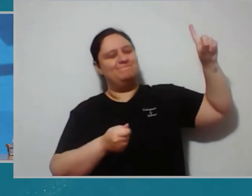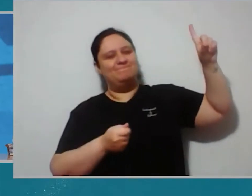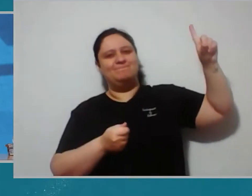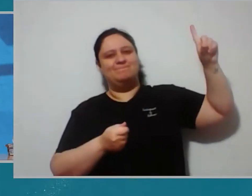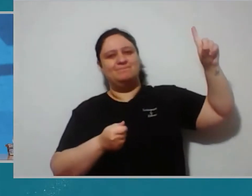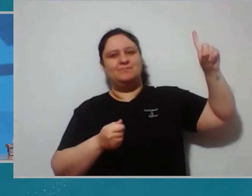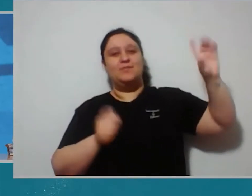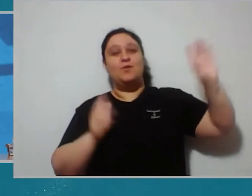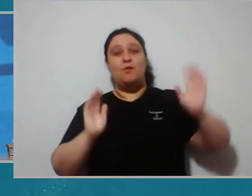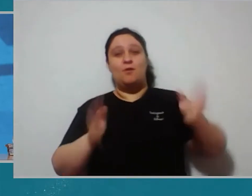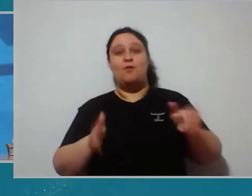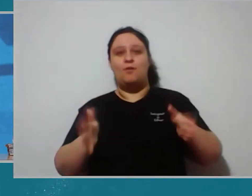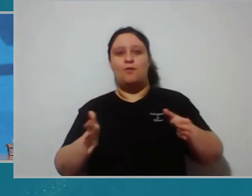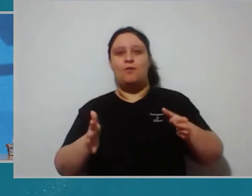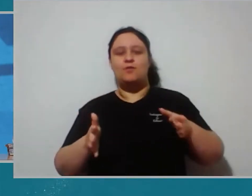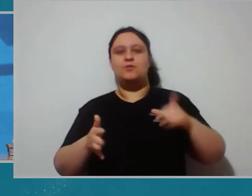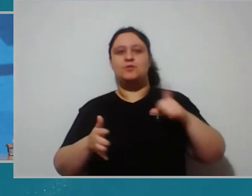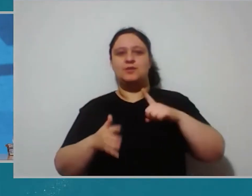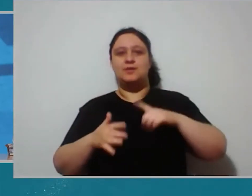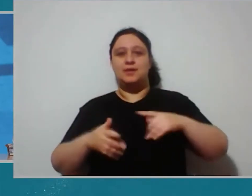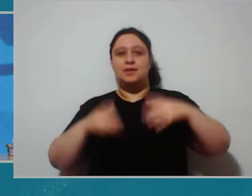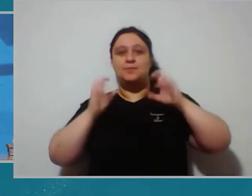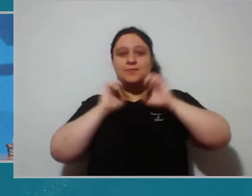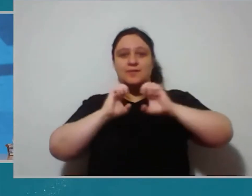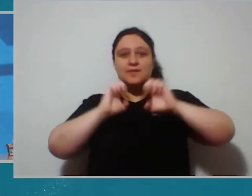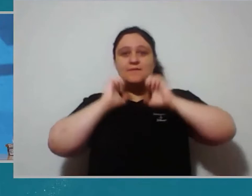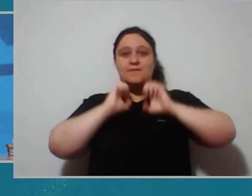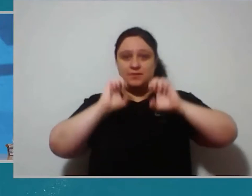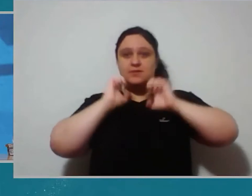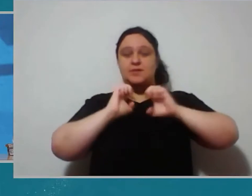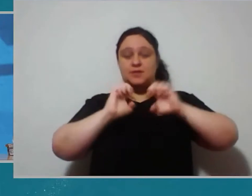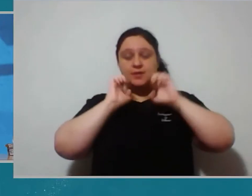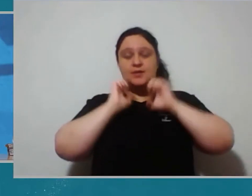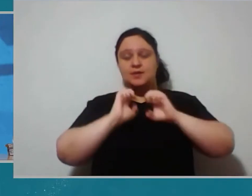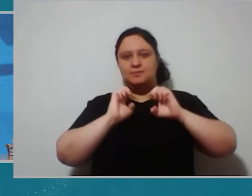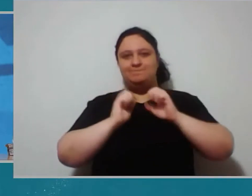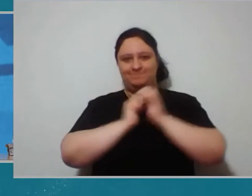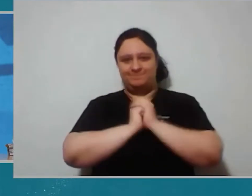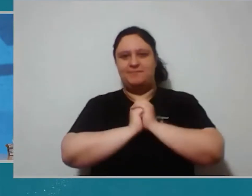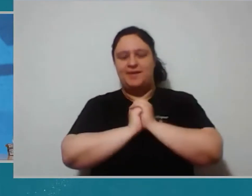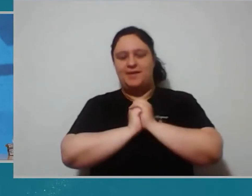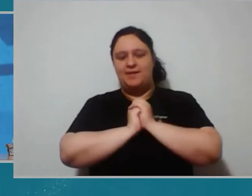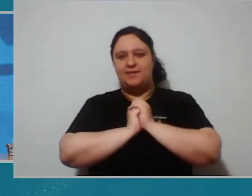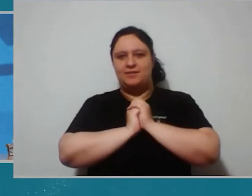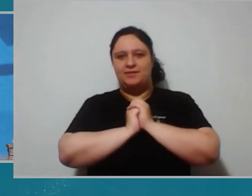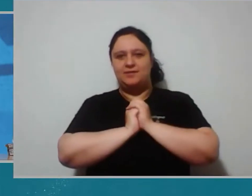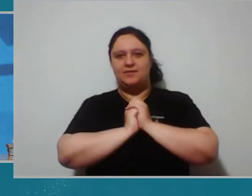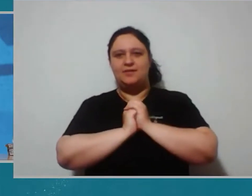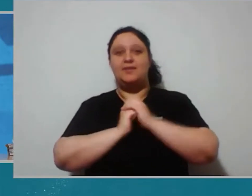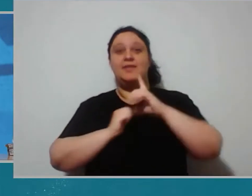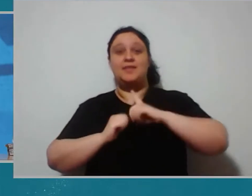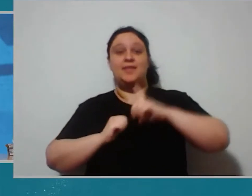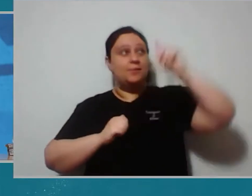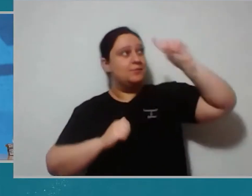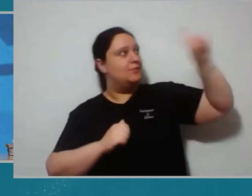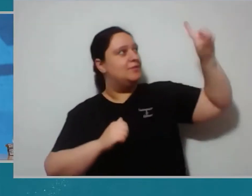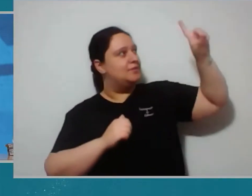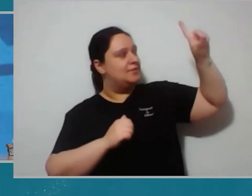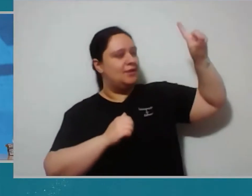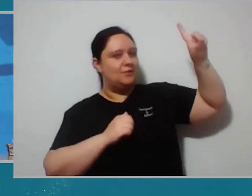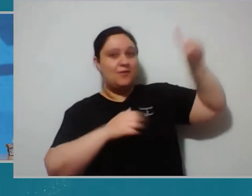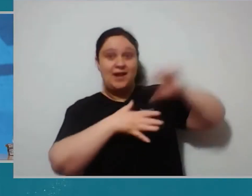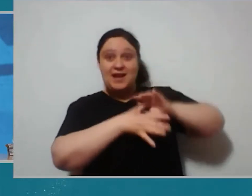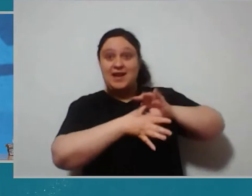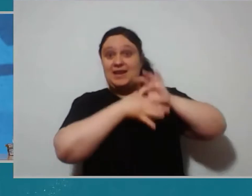a pregação do Evangelho. Amém? Nós temos o Senhor na liderança.